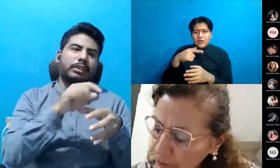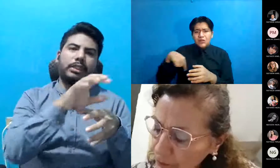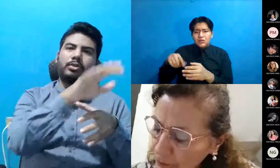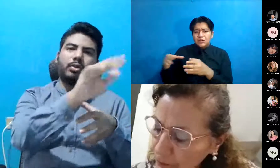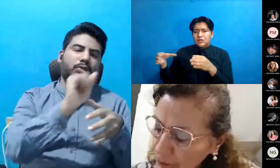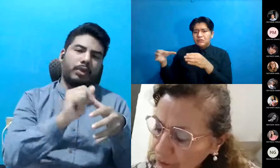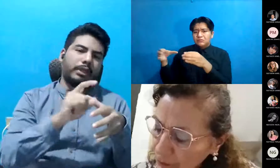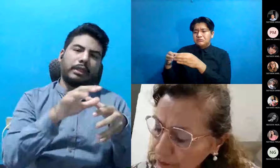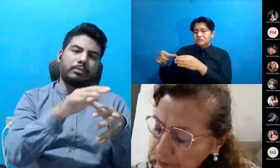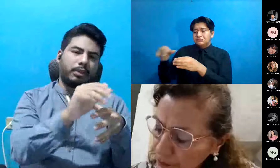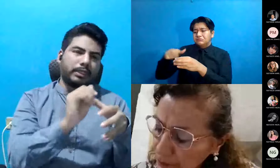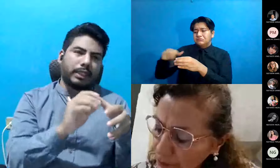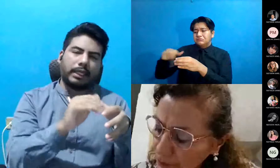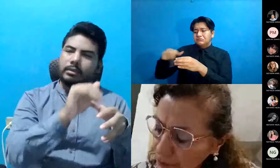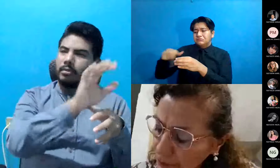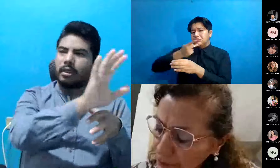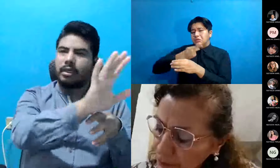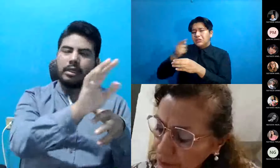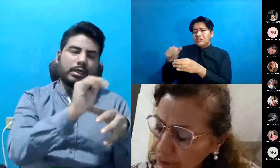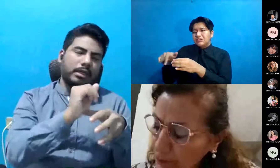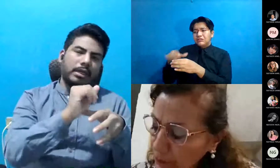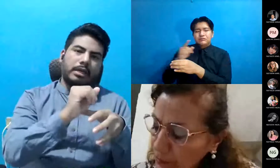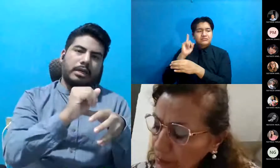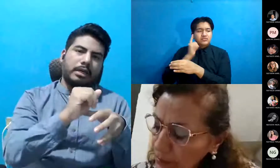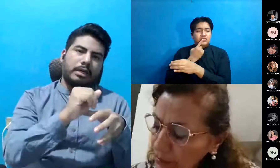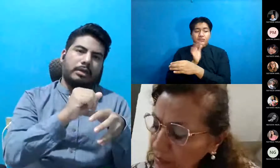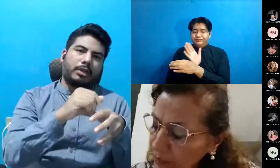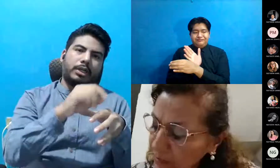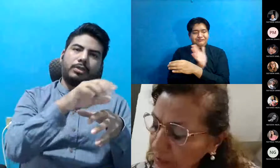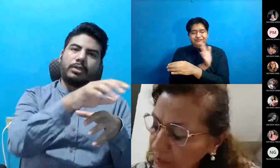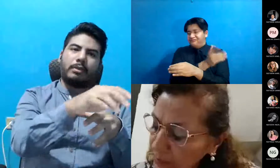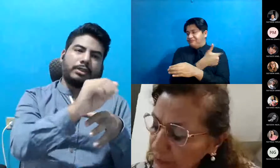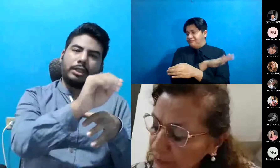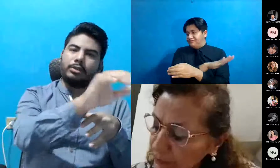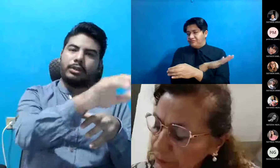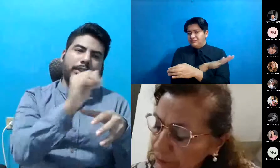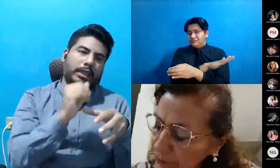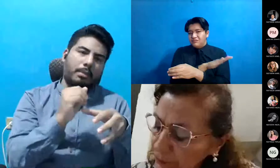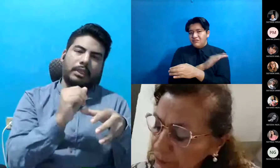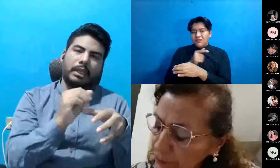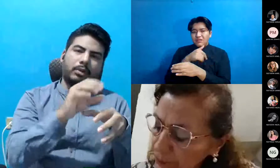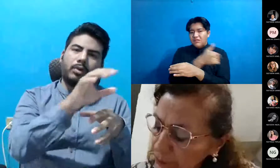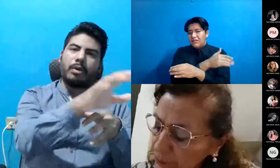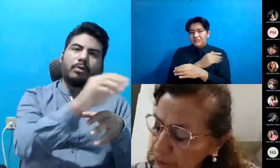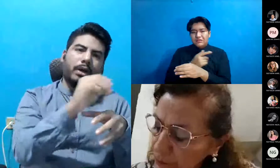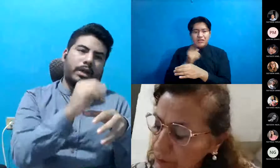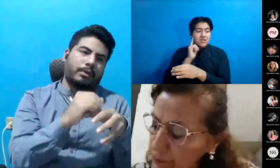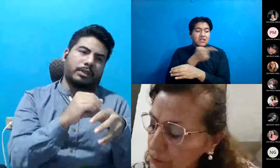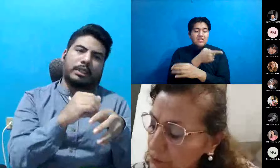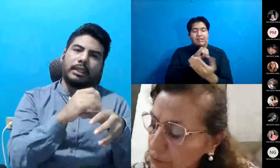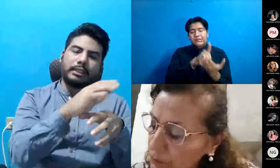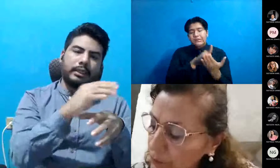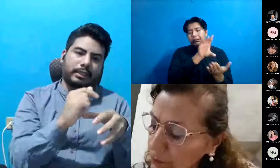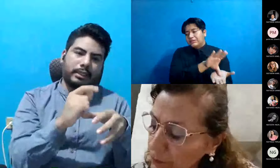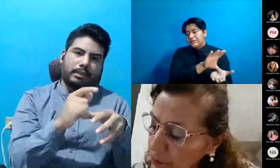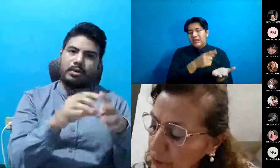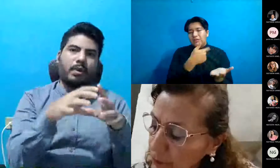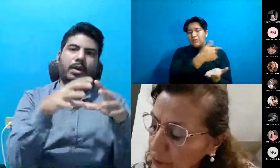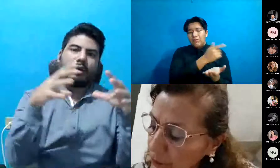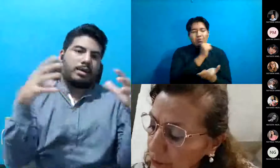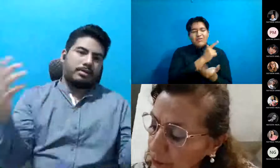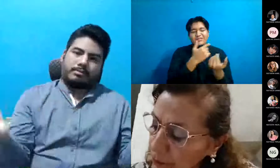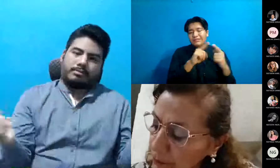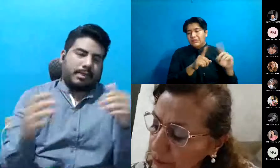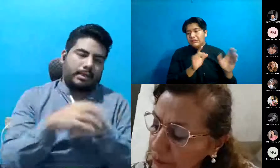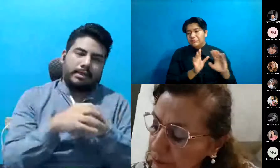estamos oyentes y sordos no entran. Están, porque ellos están discapacitados o hablan una lengua distinta, etcétera, etcétera.